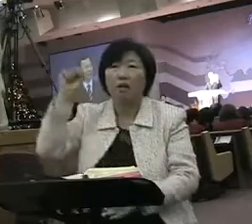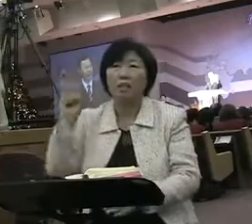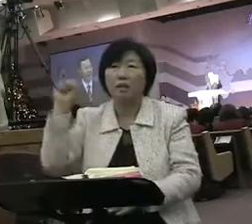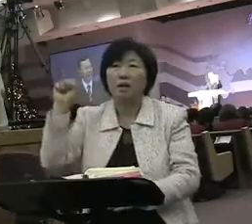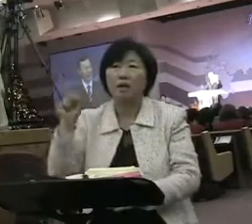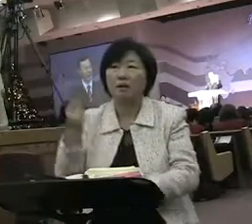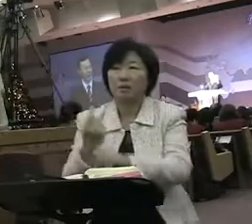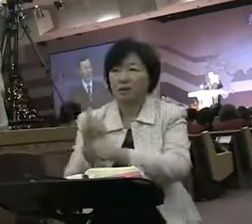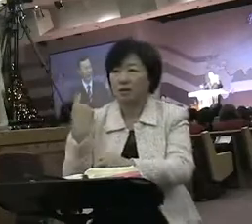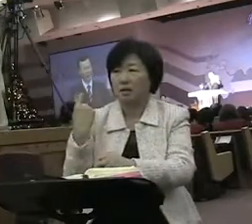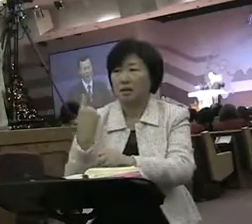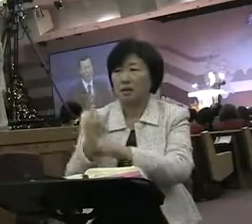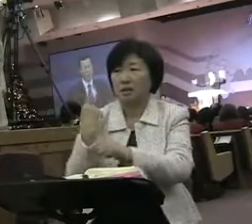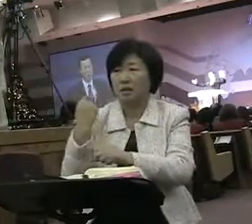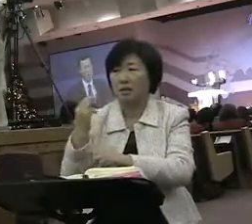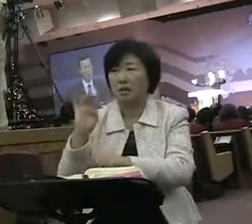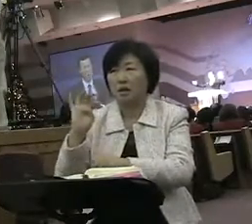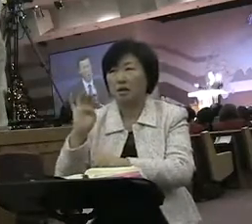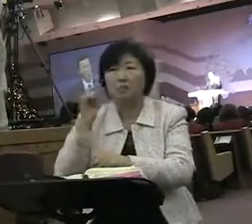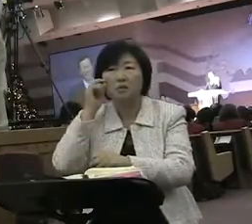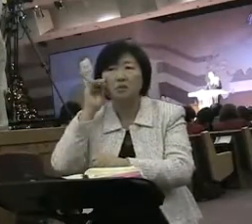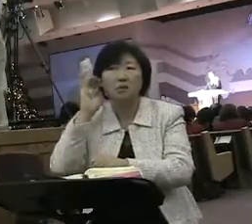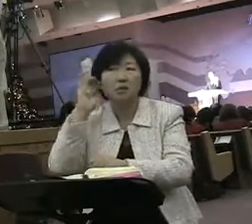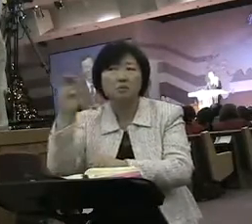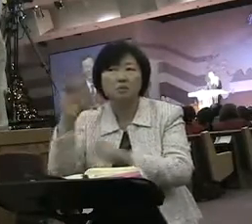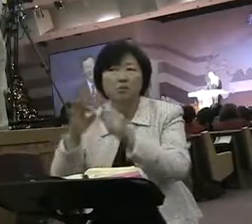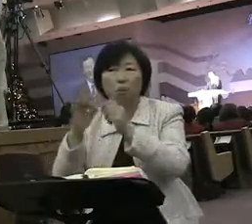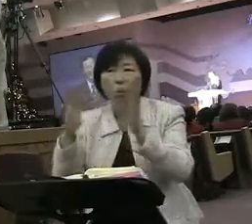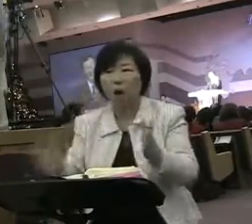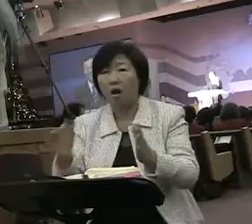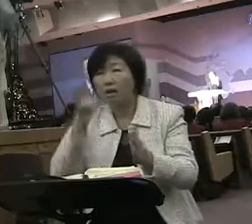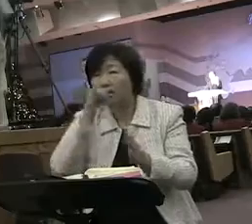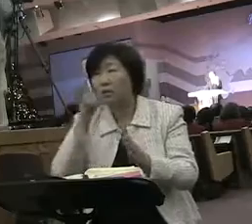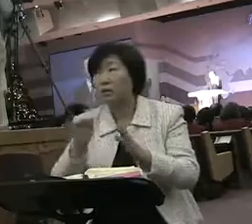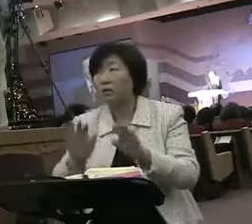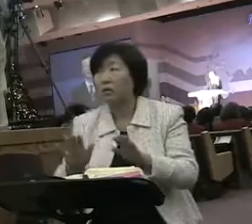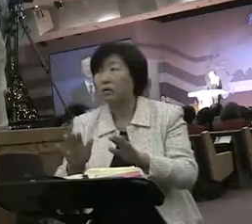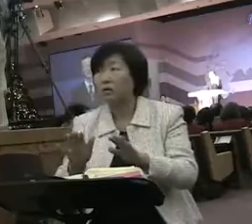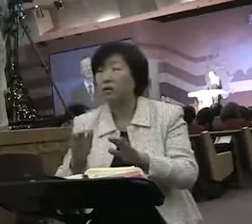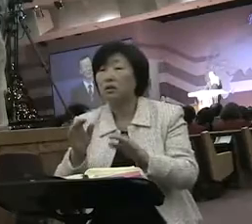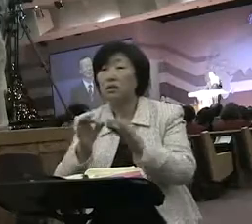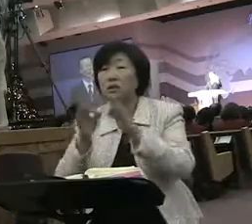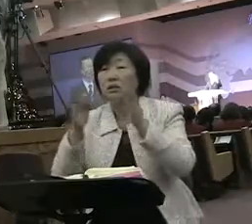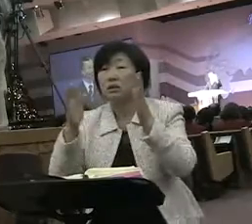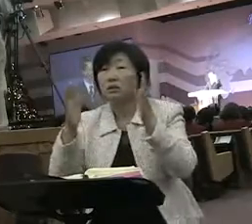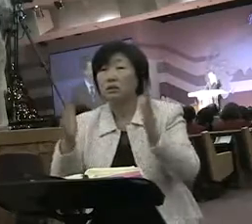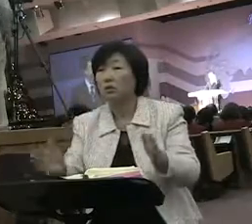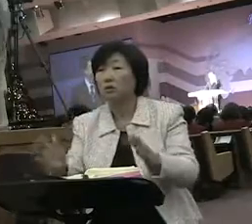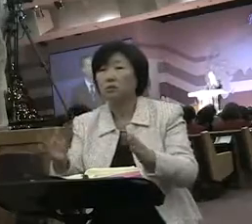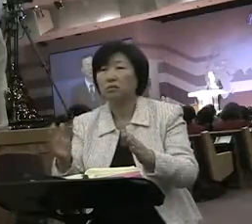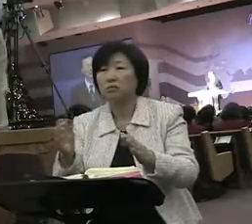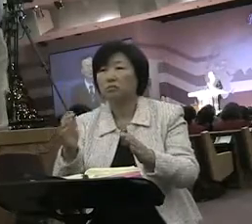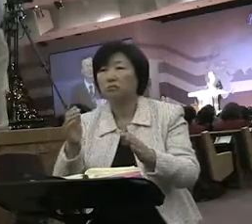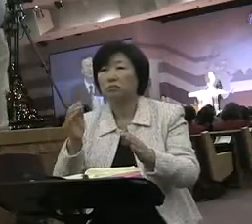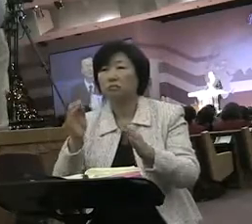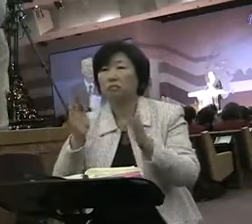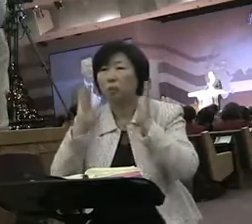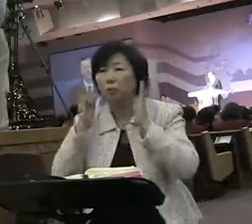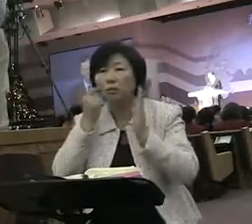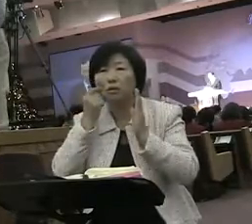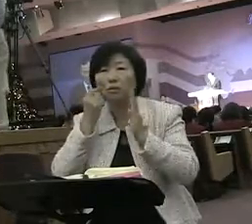작은 40일이 있었고 재작년에 큰 40일이 있었는데 그동안 미스하신 분들 이번에 꼭